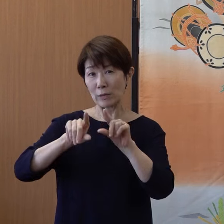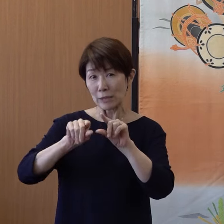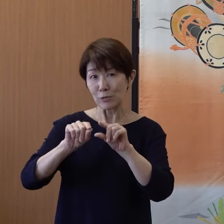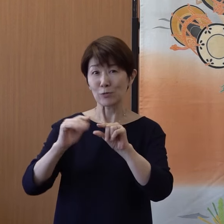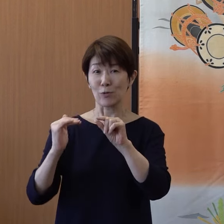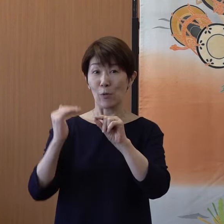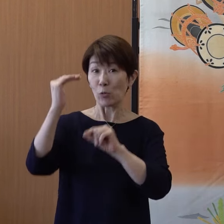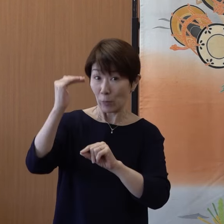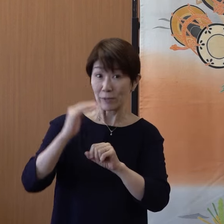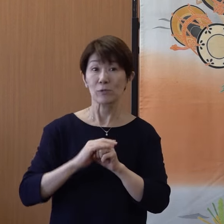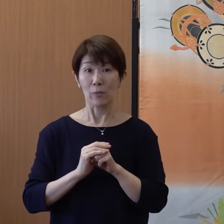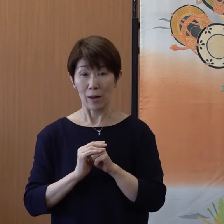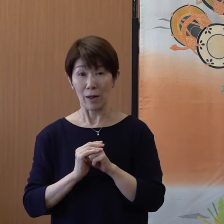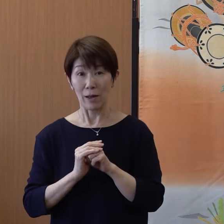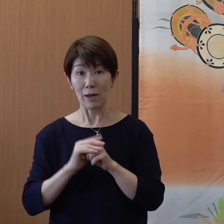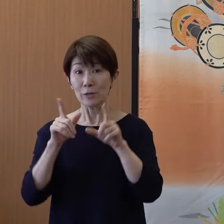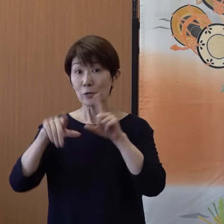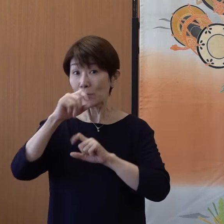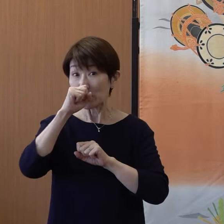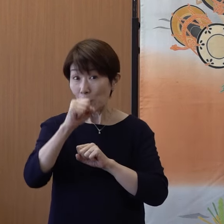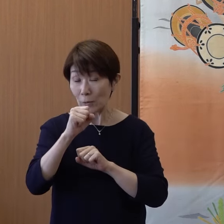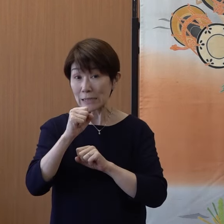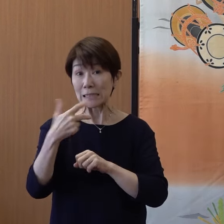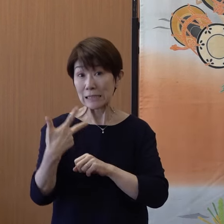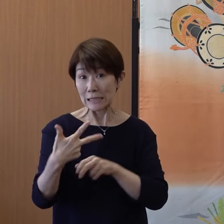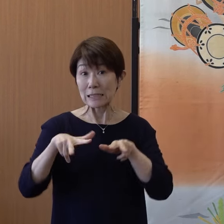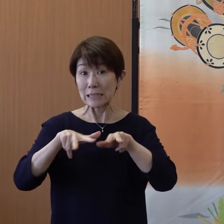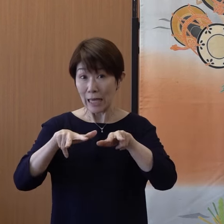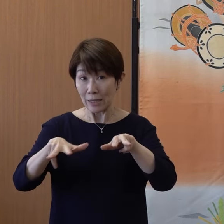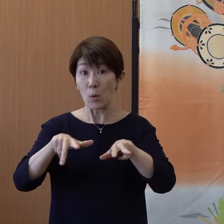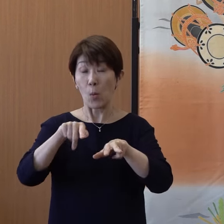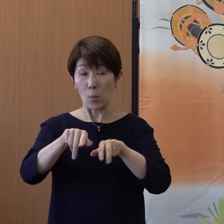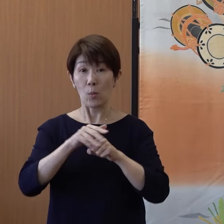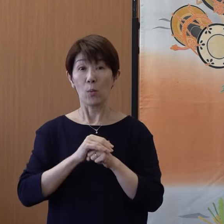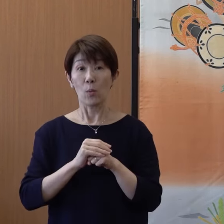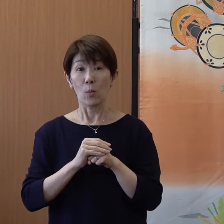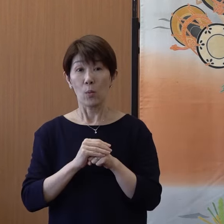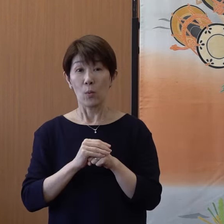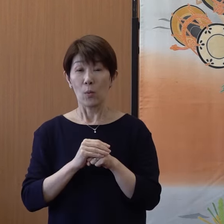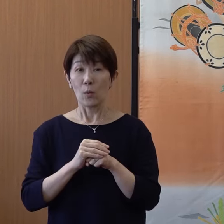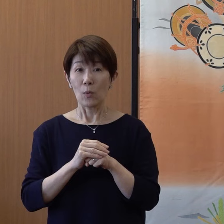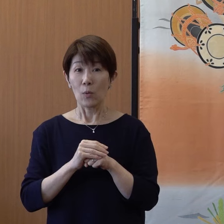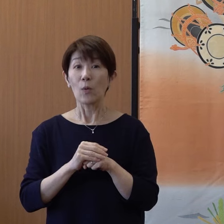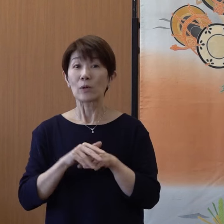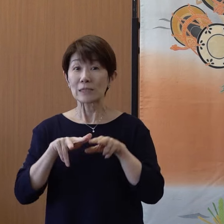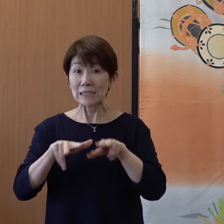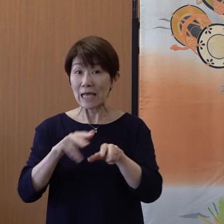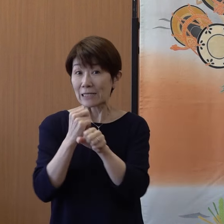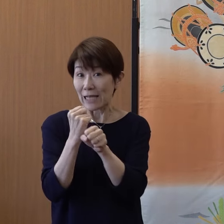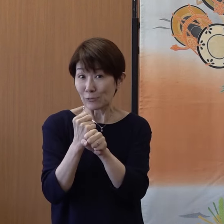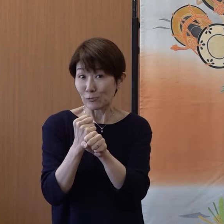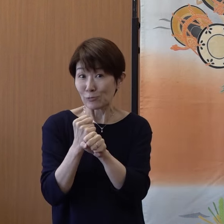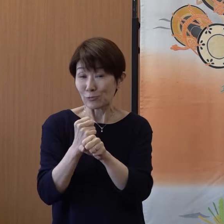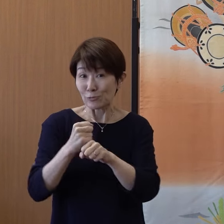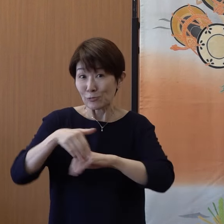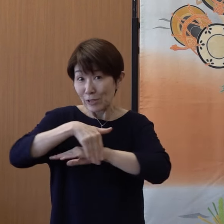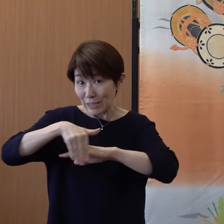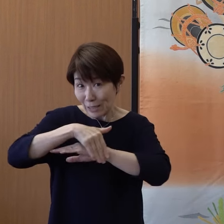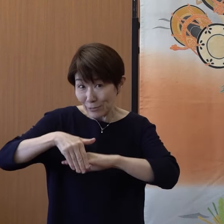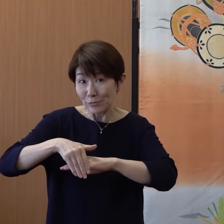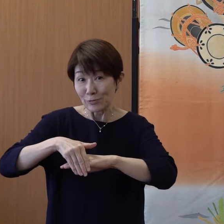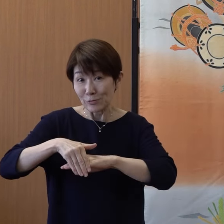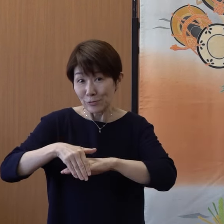より良い市政の、なんていうか政策の立案にもつながっていくというように考えております